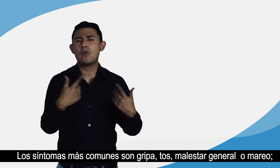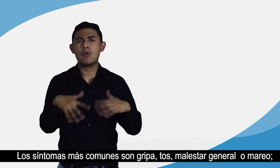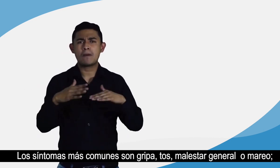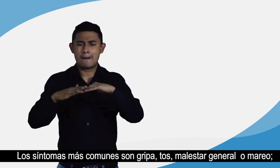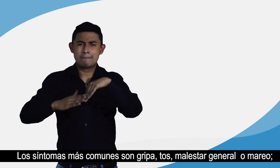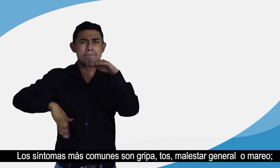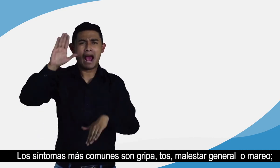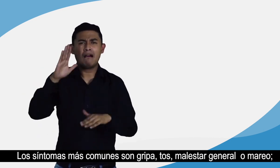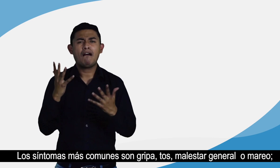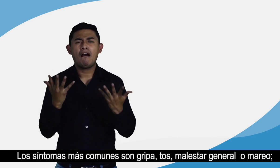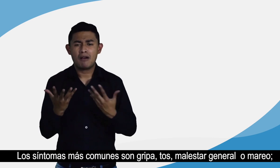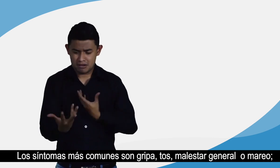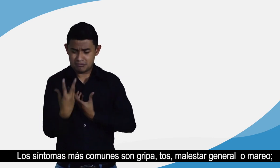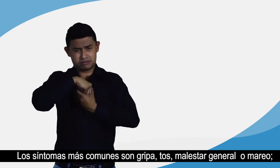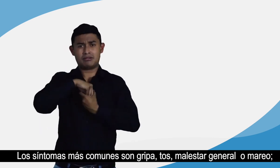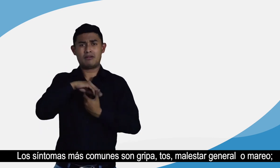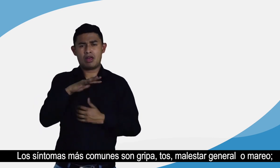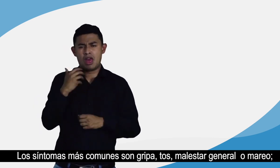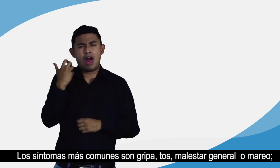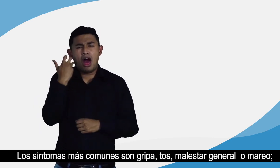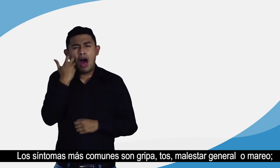Los síntomas más comunes son gripa,